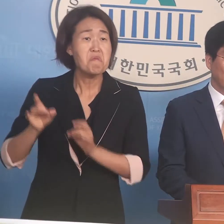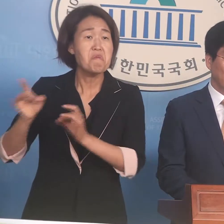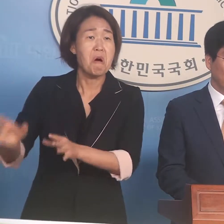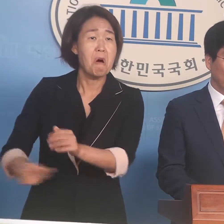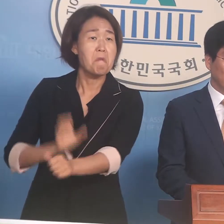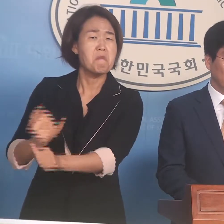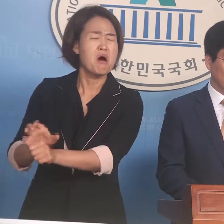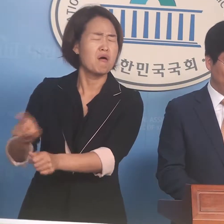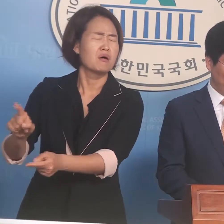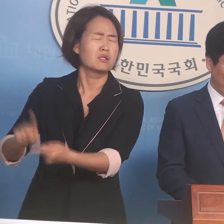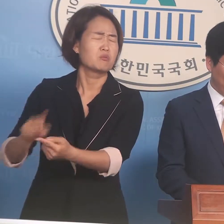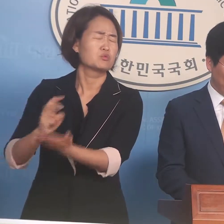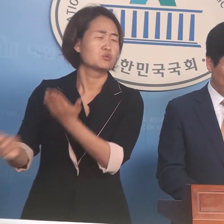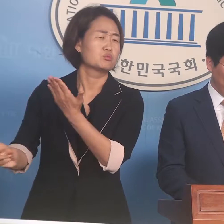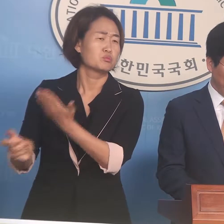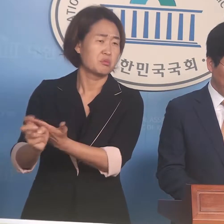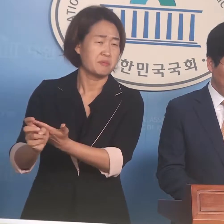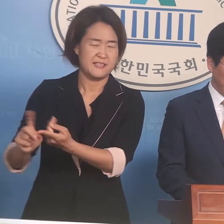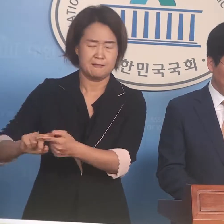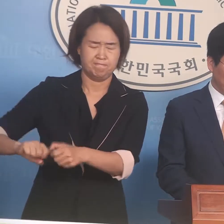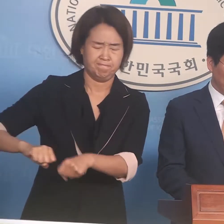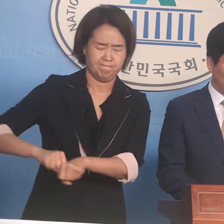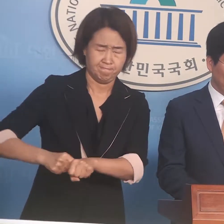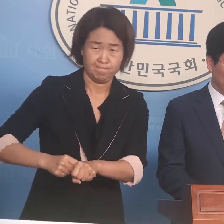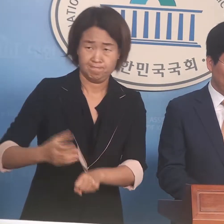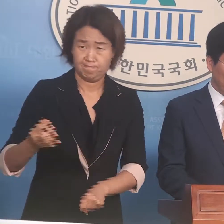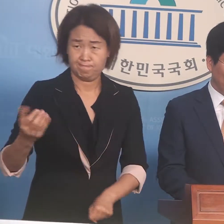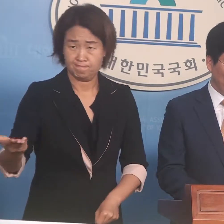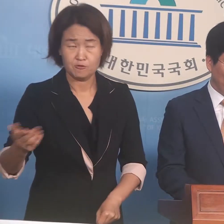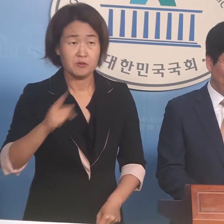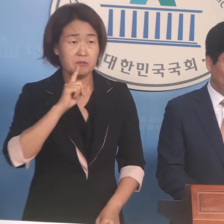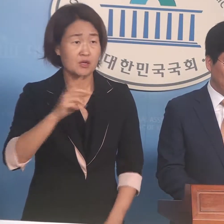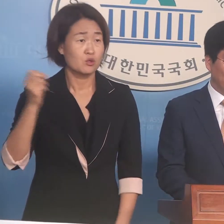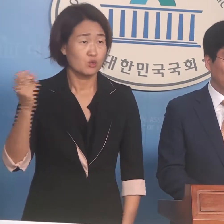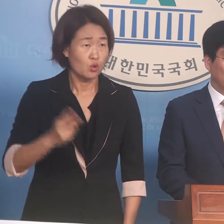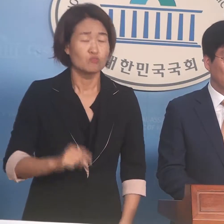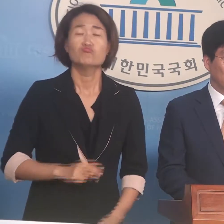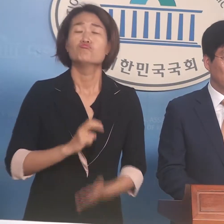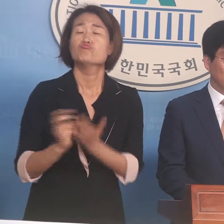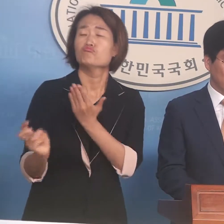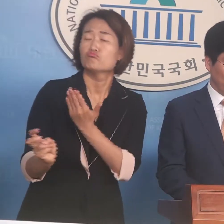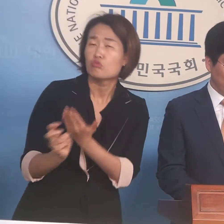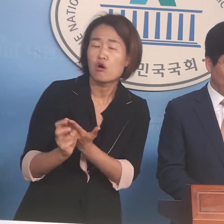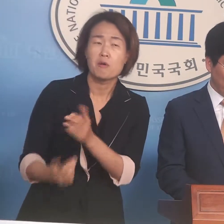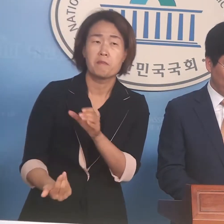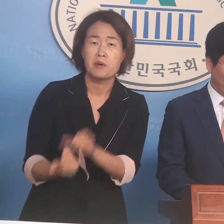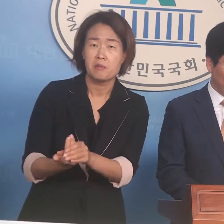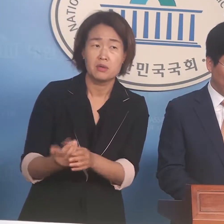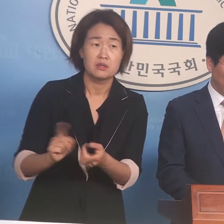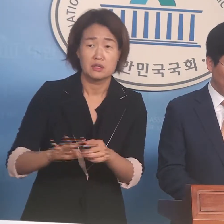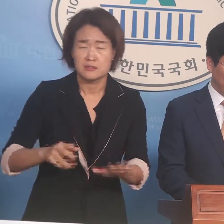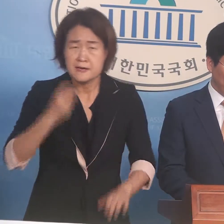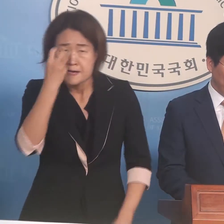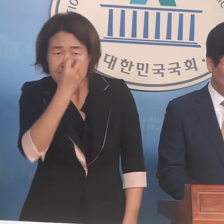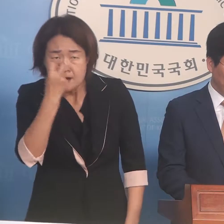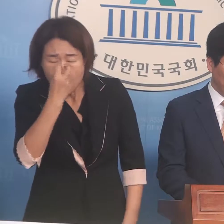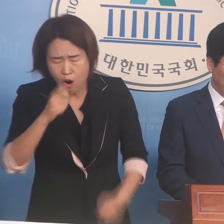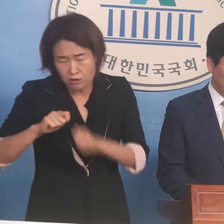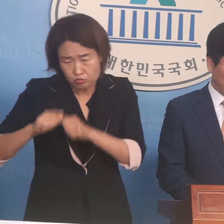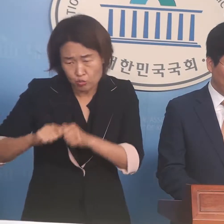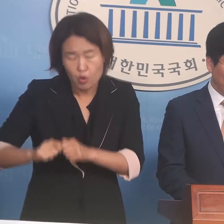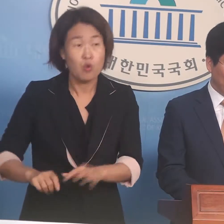사건에서 과징금을 부과한 점, 그리고 조선 3사 하도급법 위반 사건을 현재 직권조사하고 있는 점 등을